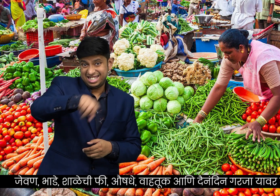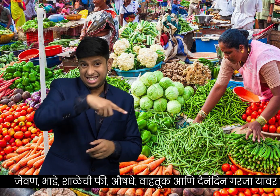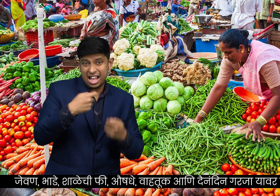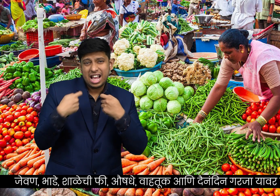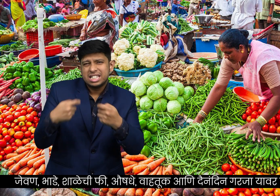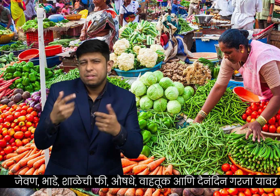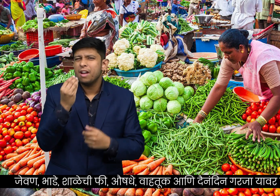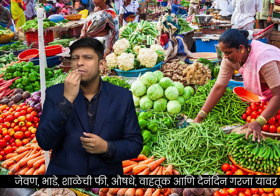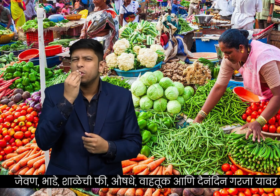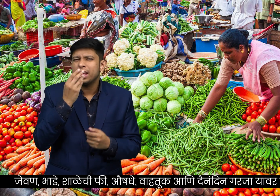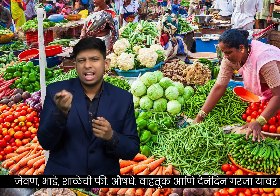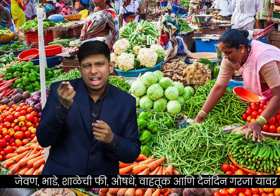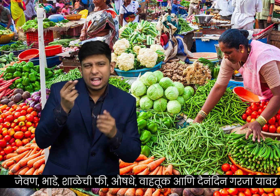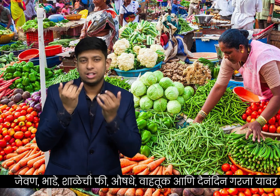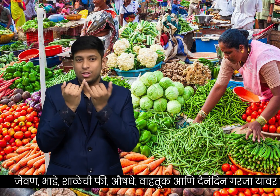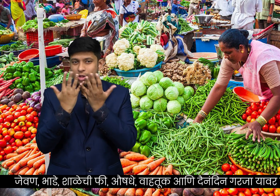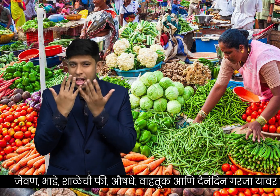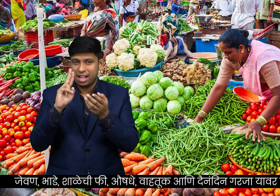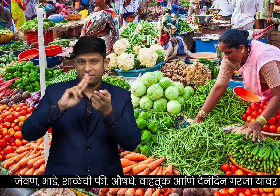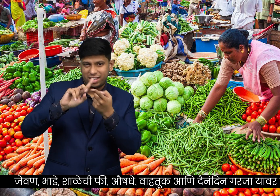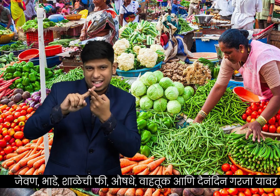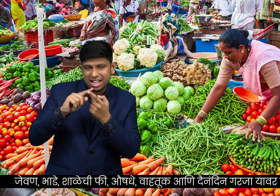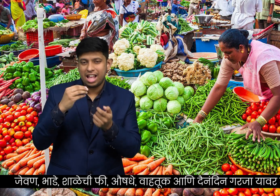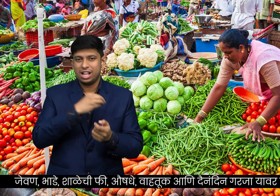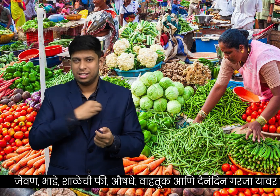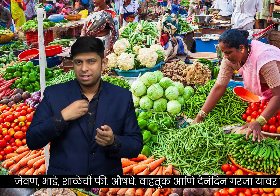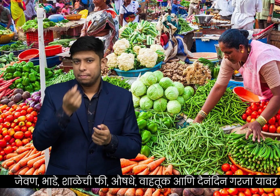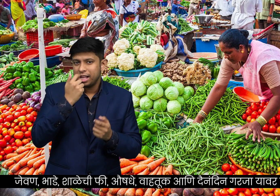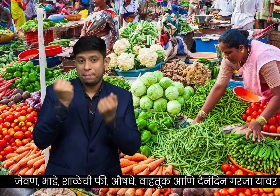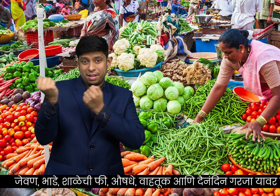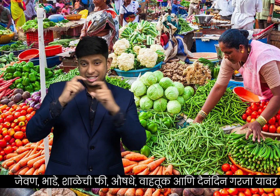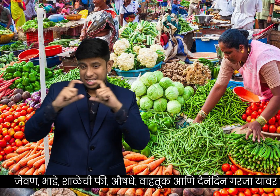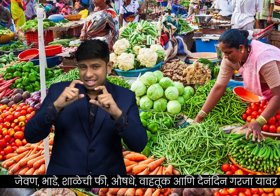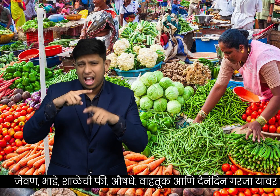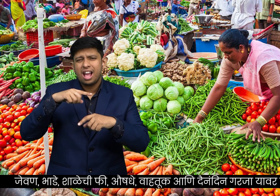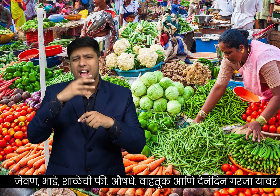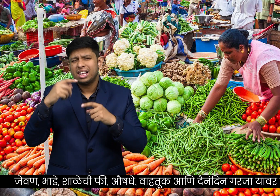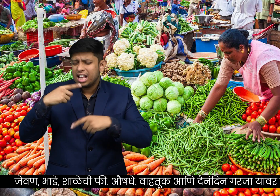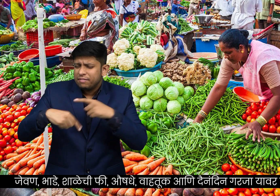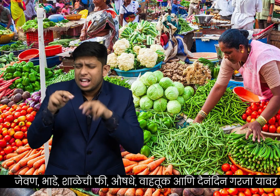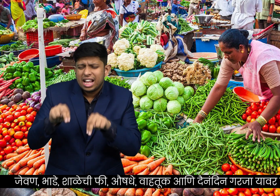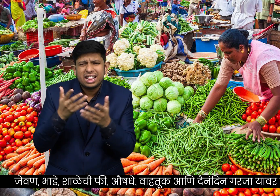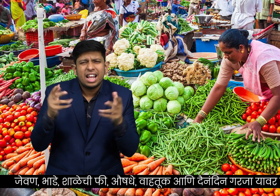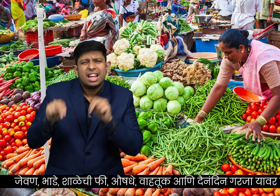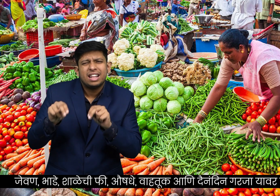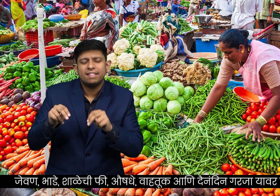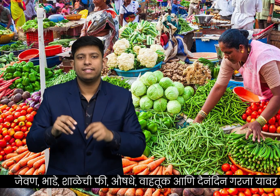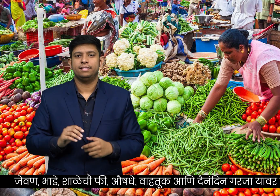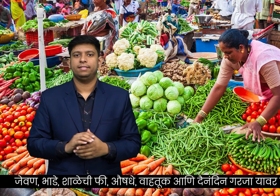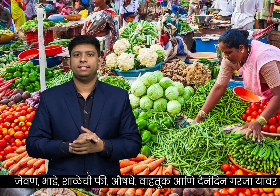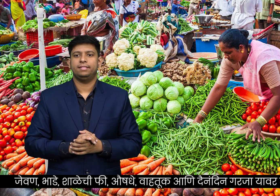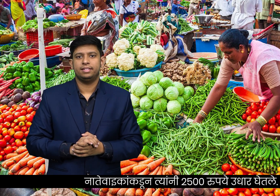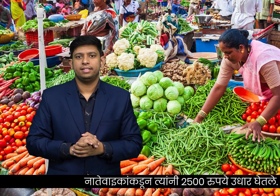जेवण, भाडे, शाळेची फी, औषधे, वाहतूक आणि दैनंदिन गरजा यावर त्यानं खर्च केला.